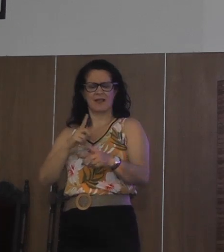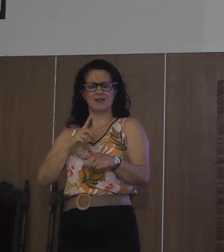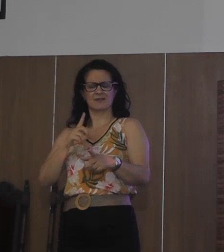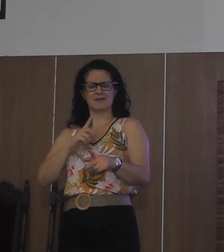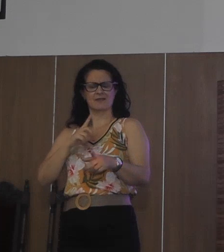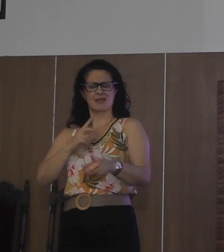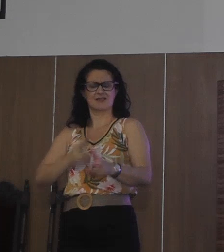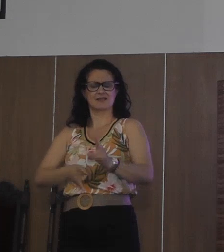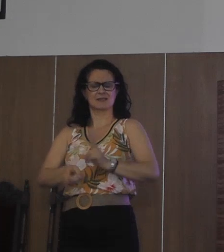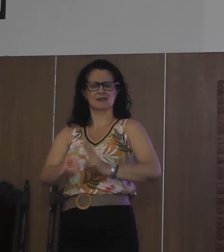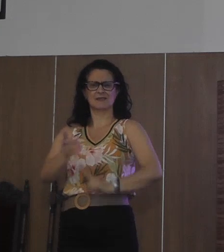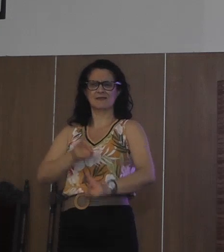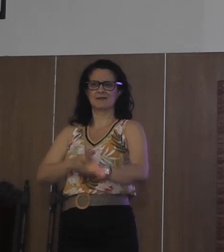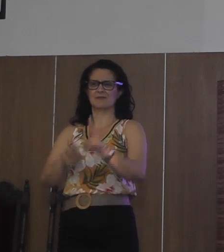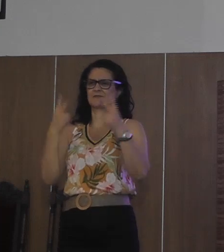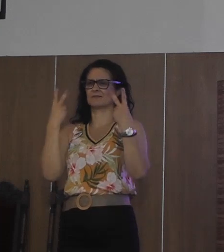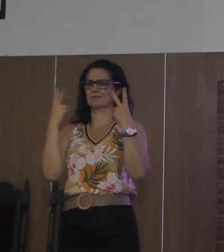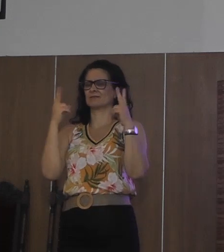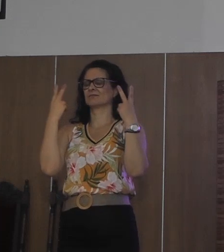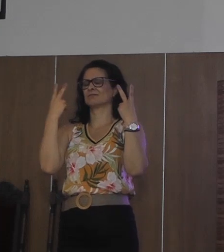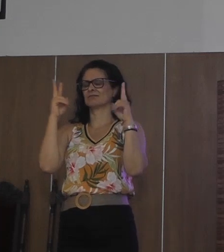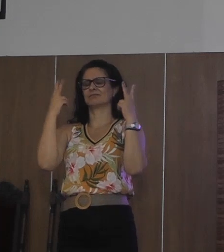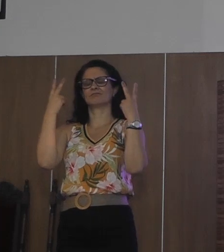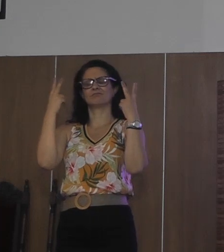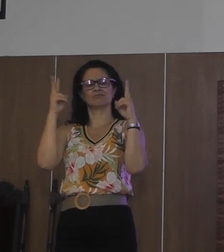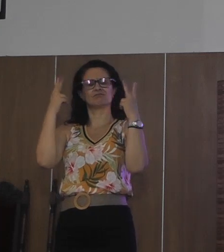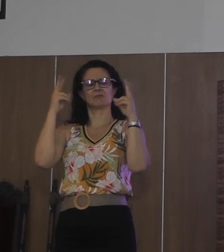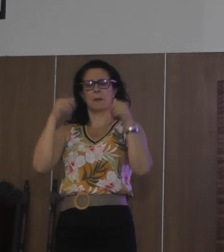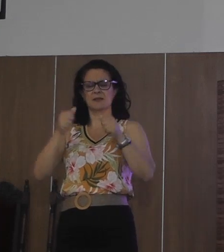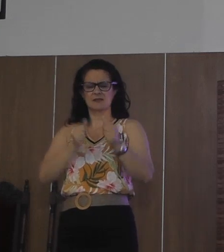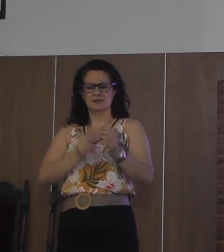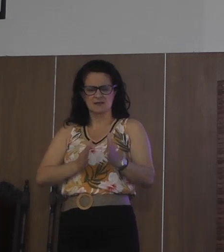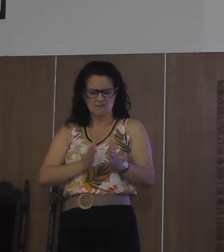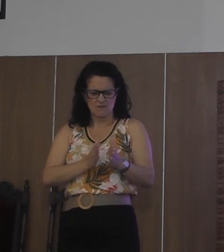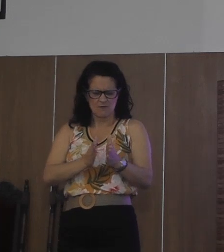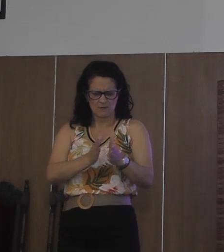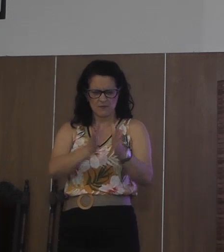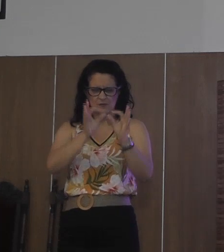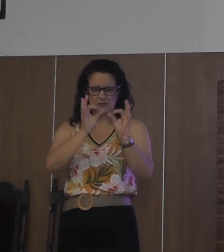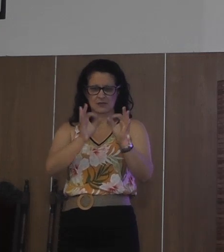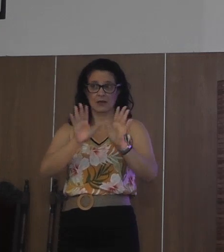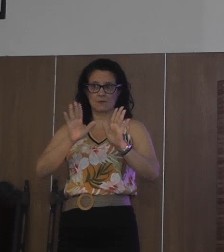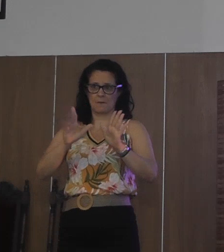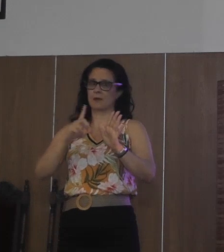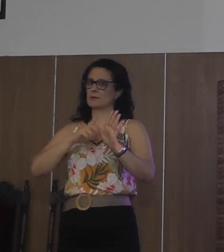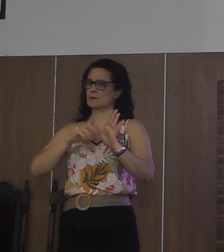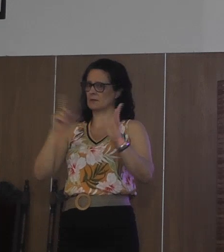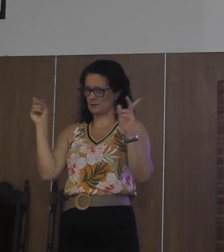A palavra não vai impedir de você passar dificuldade, não é isso.